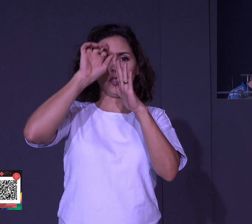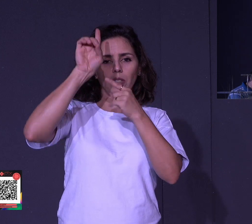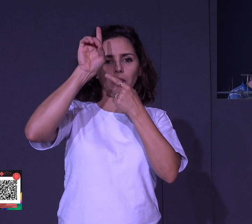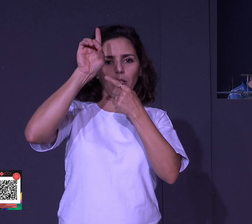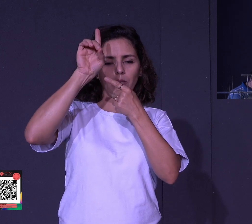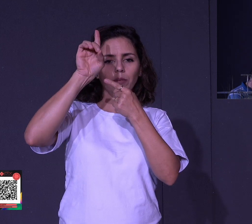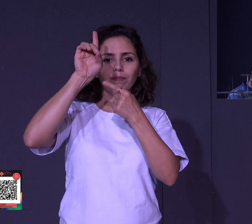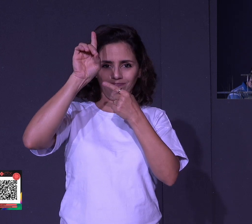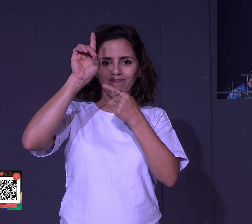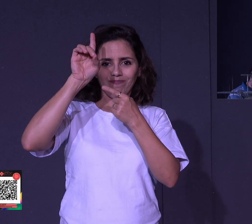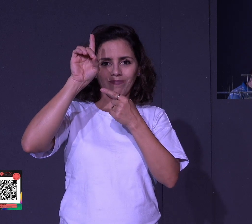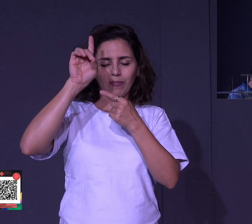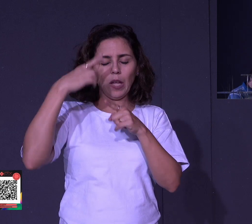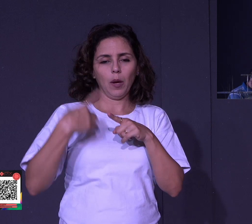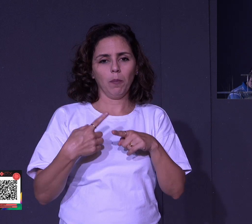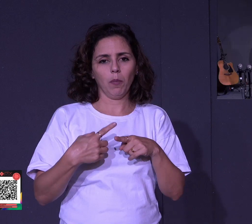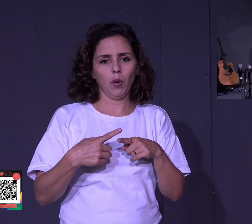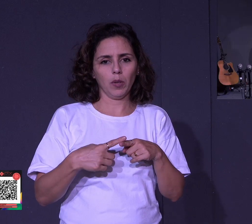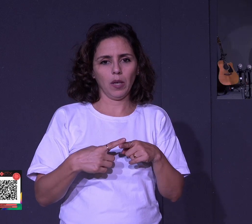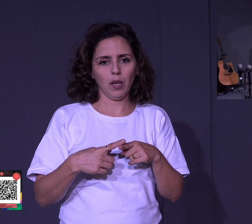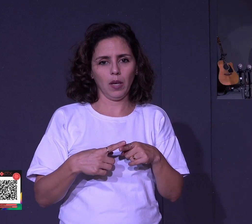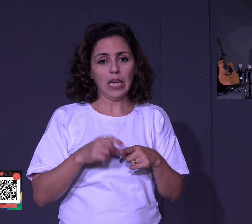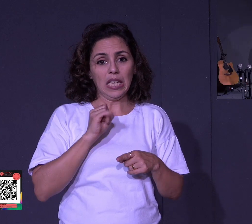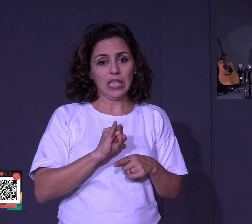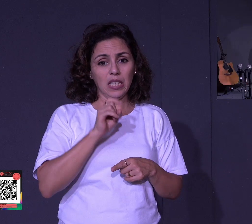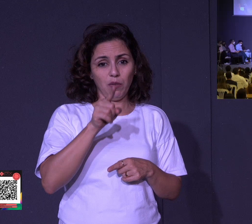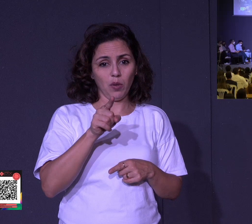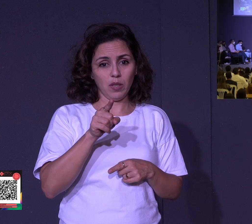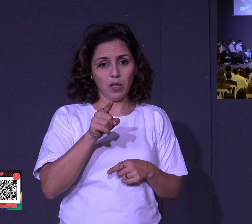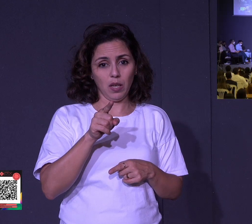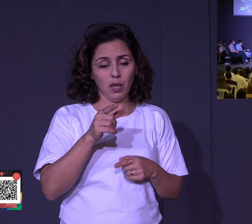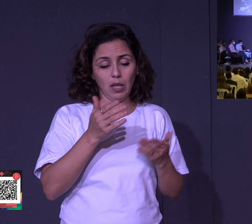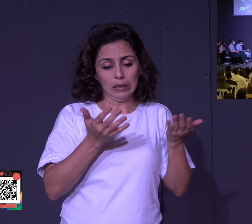balança enganosa é abominação aos olhos do Senhor.